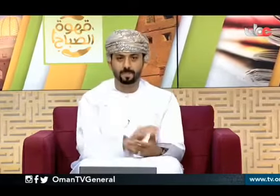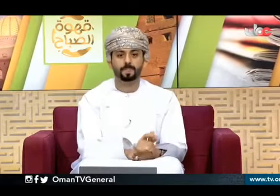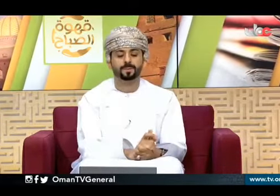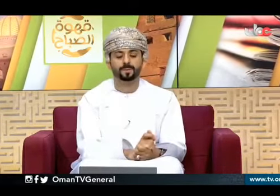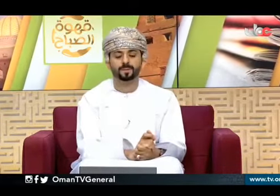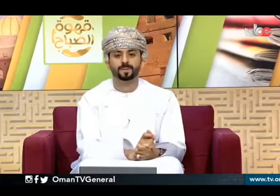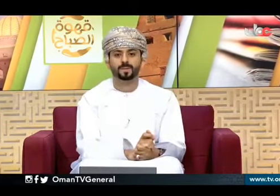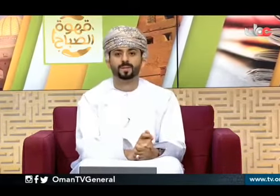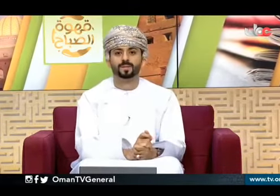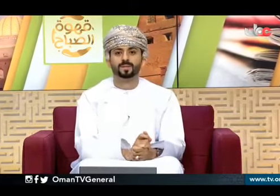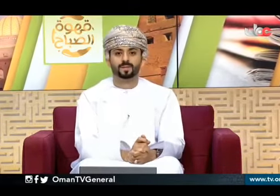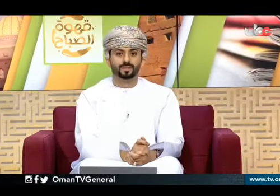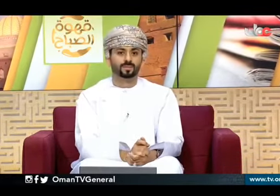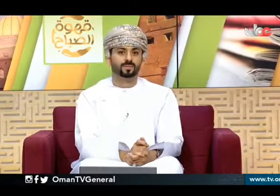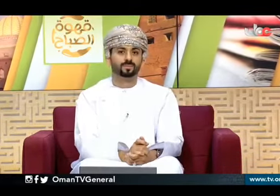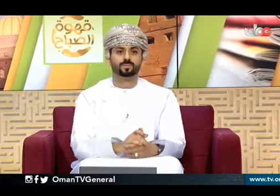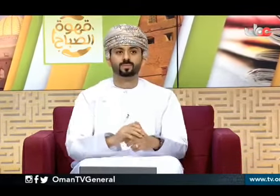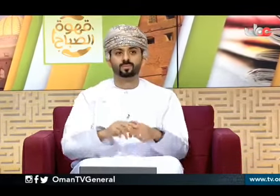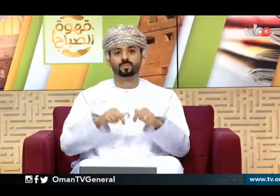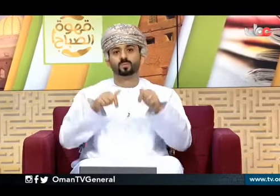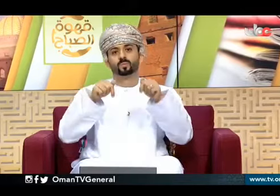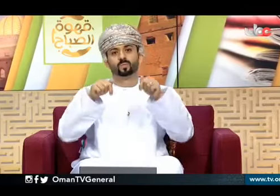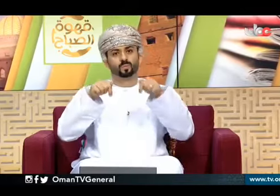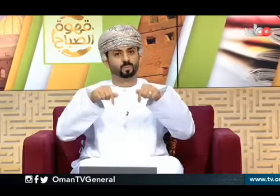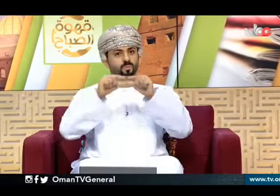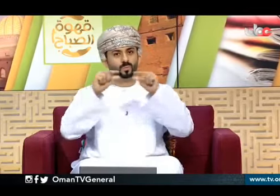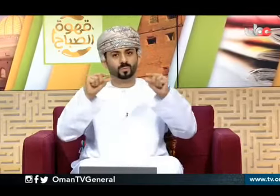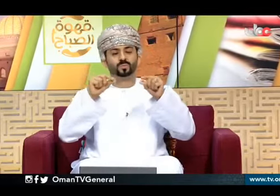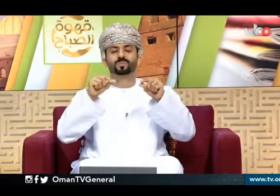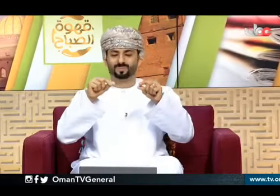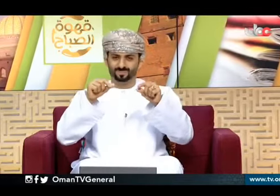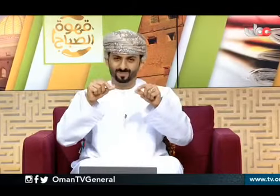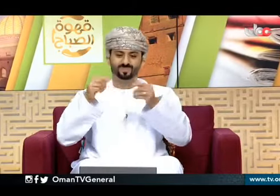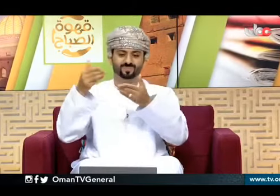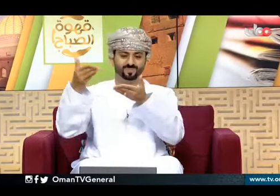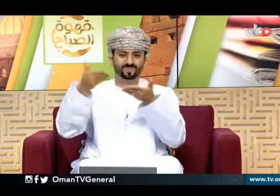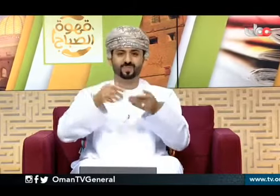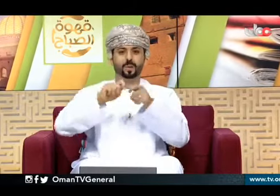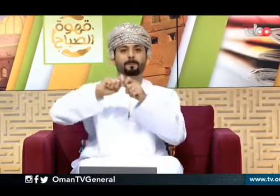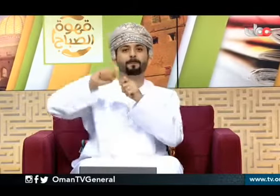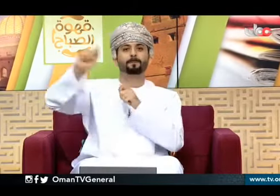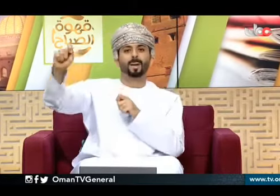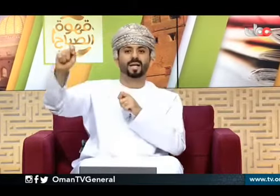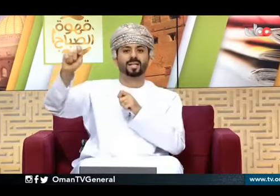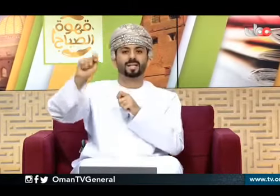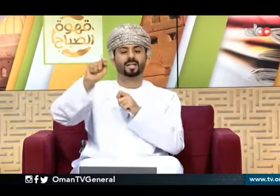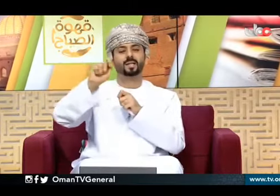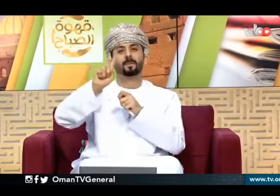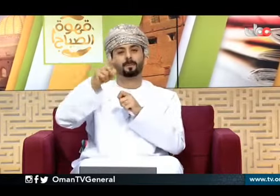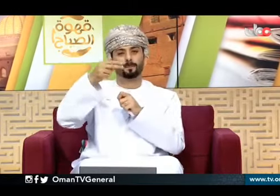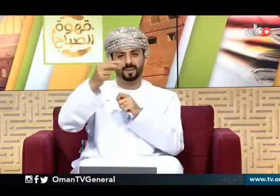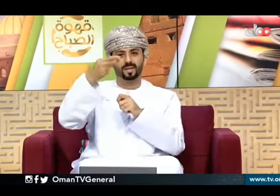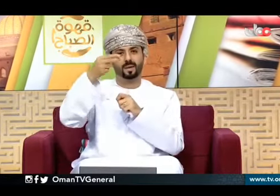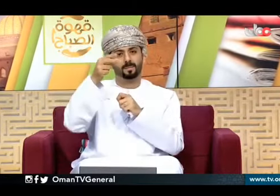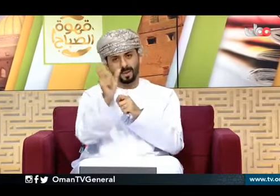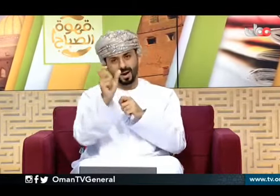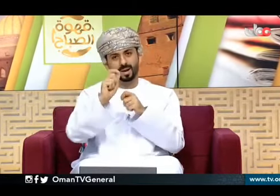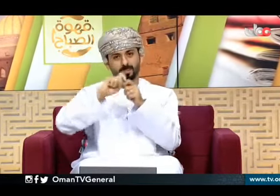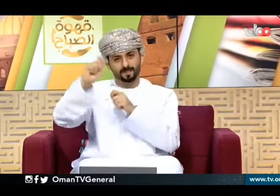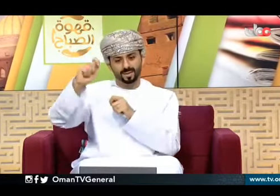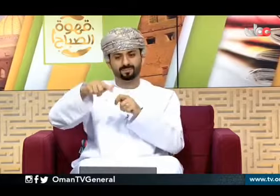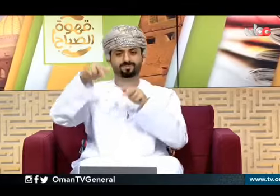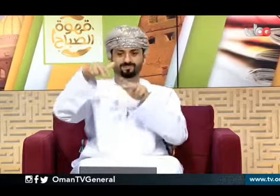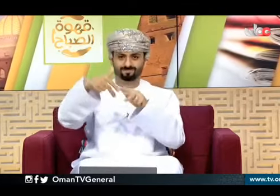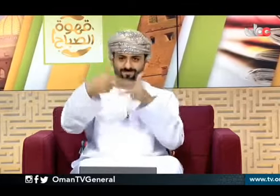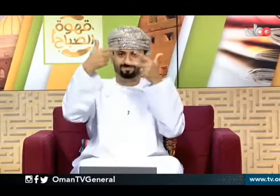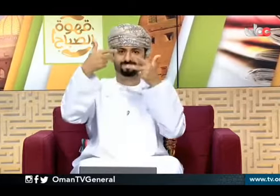الدم، وهذا مأجورون عليه بإذن الله تعالى. موضوعنا اليوم أيضا هو يعني